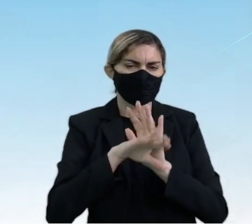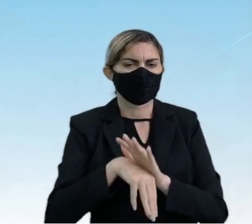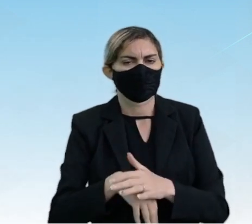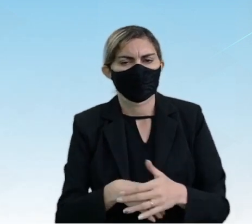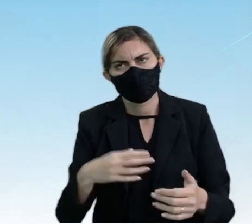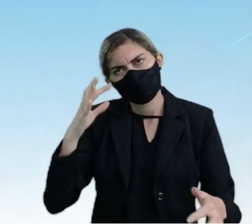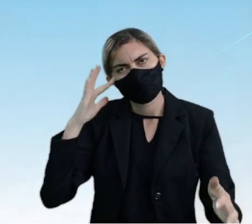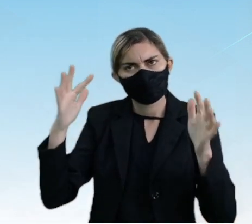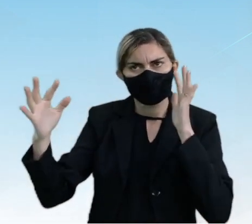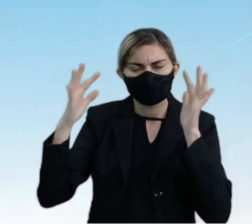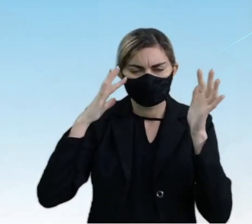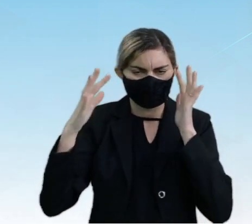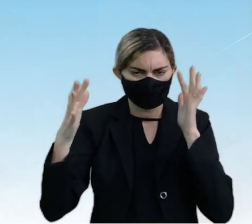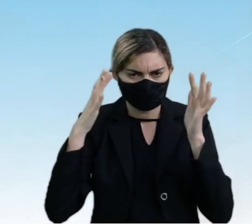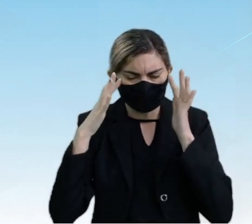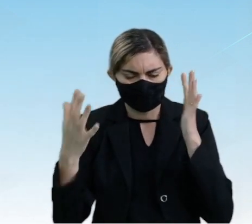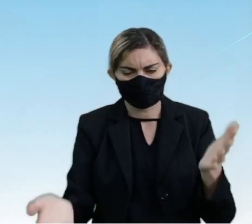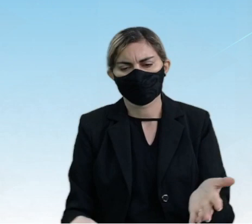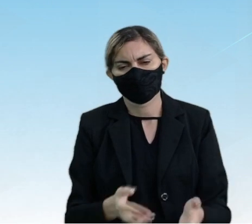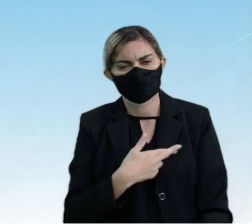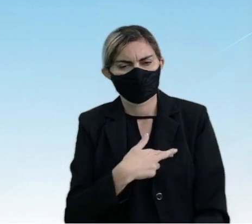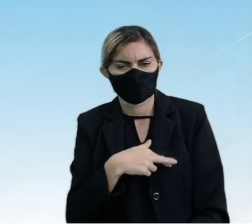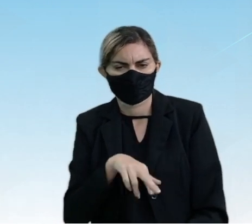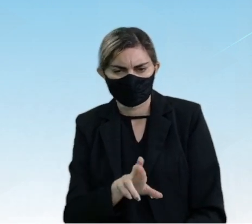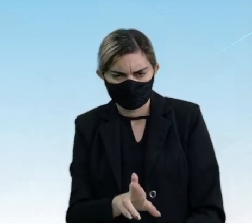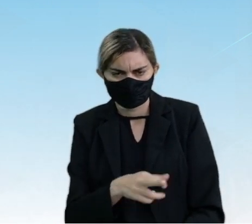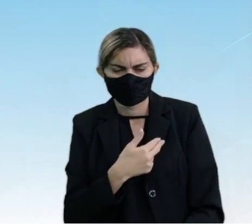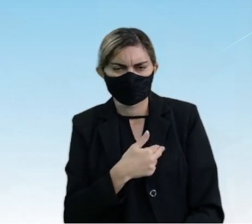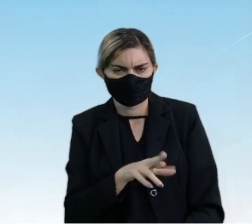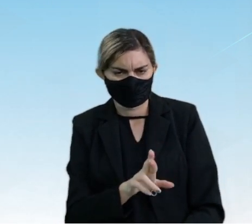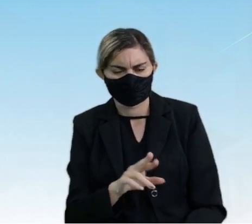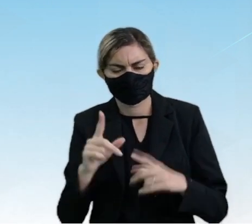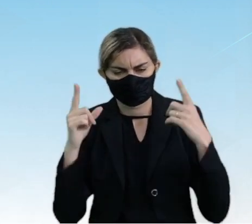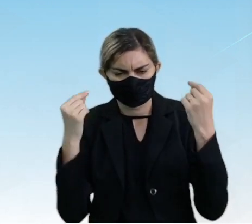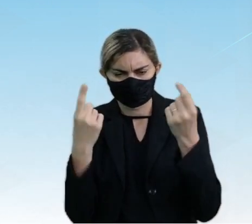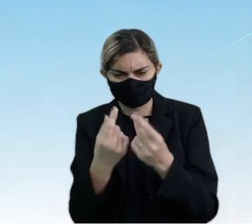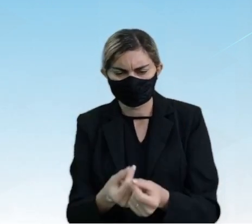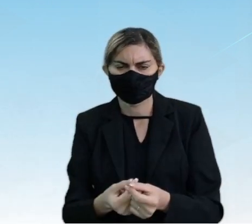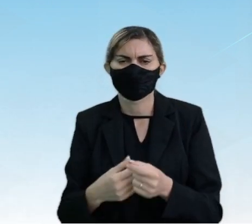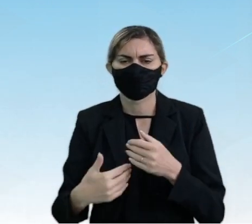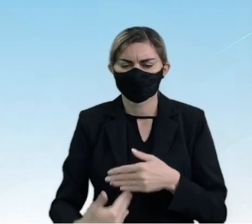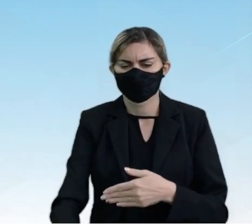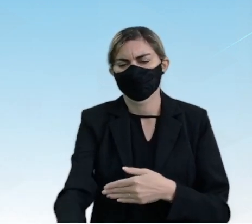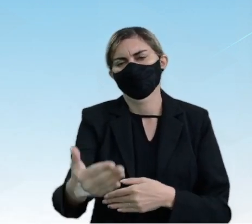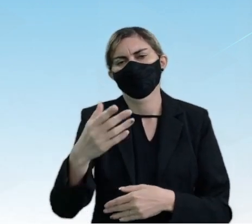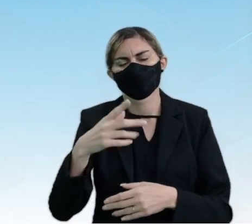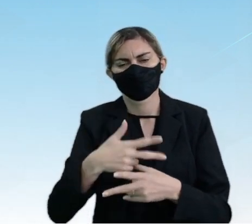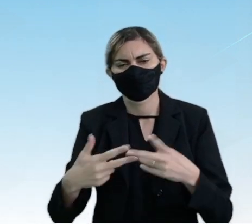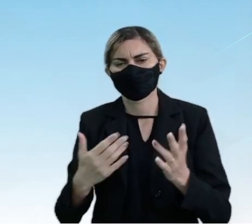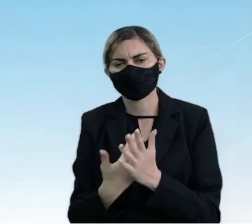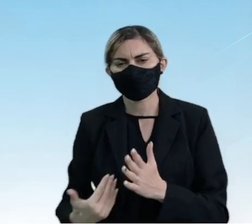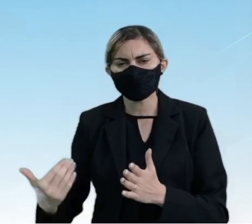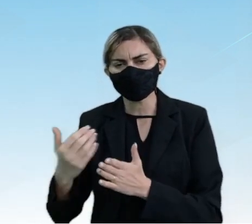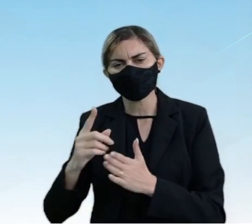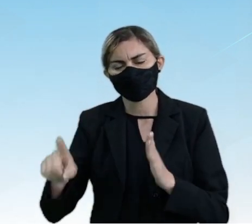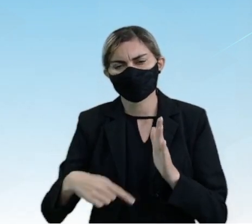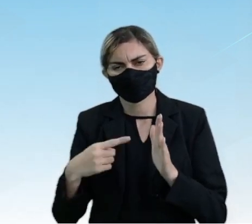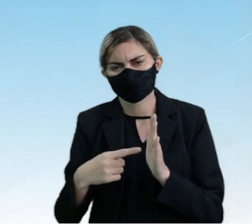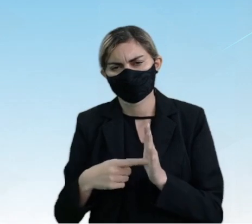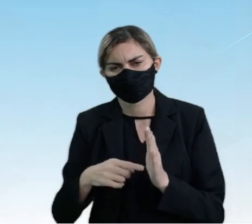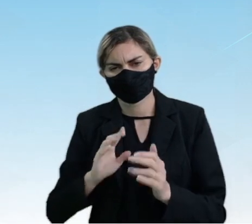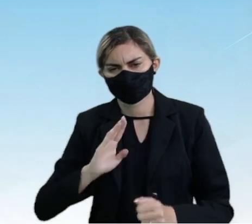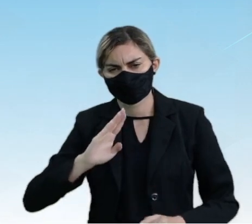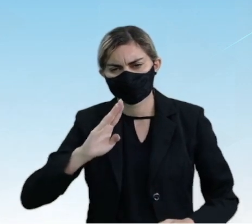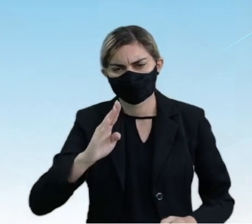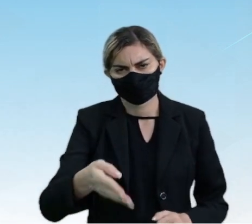que filosófico, né, meio que religioso e filosófico da Grécia e partiram para uma coisa muito mais objetiva e direta.